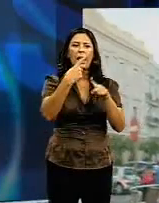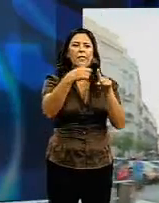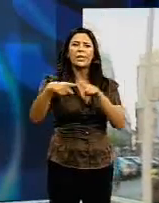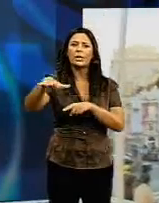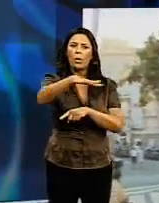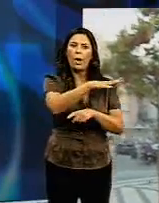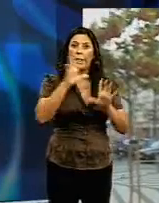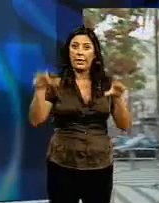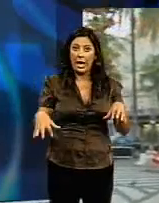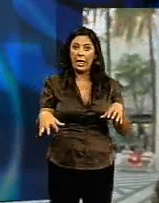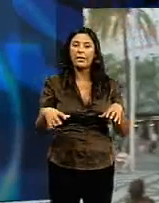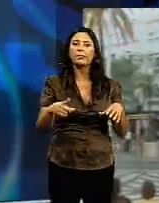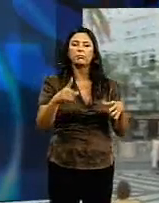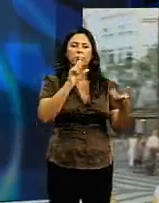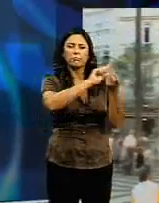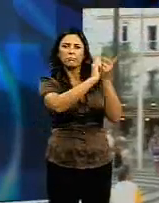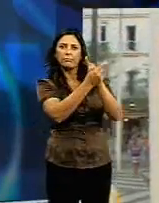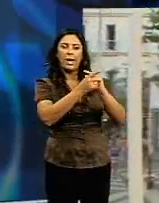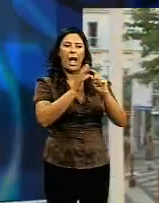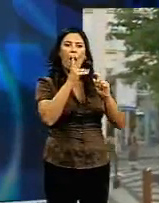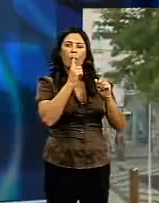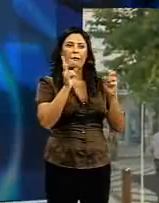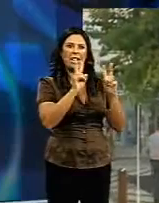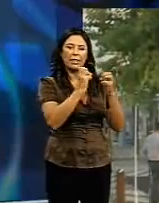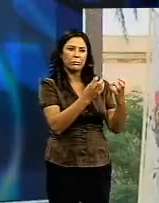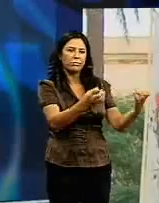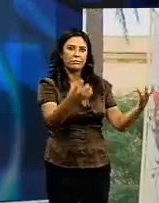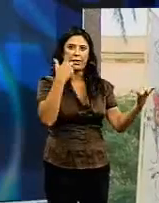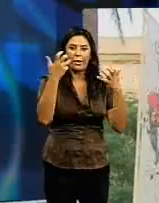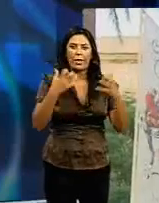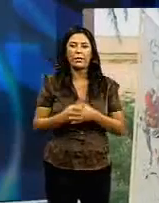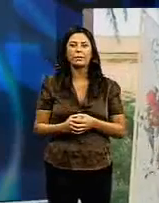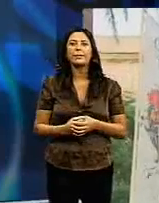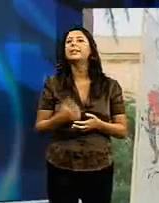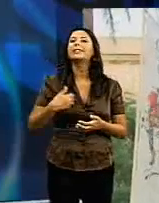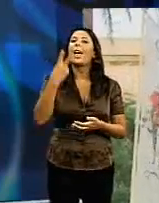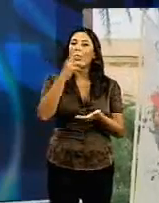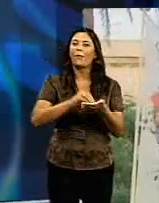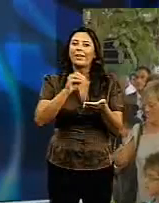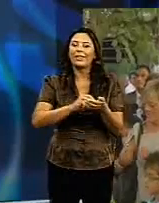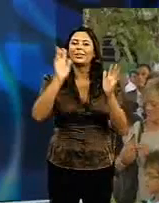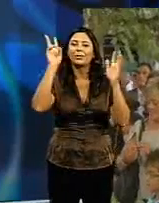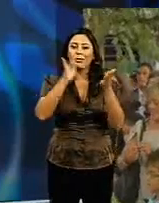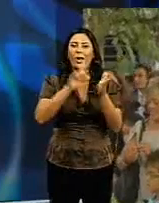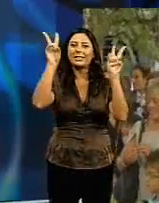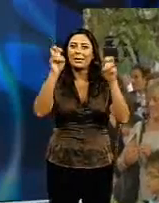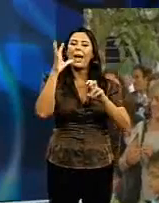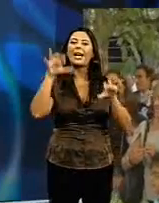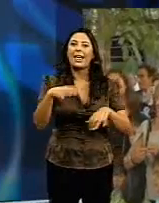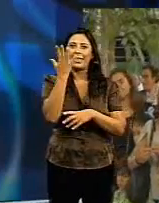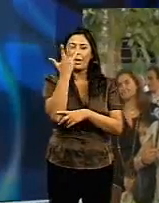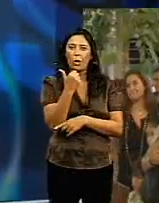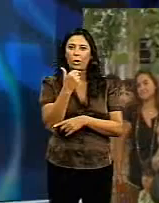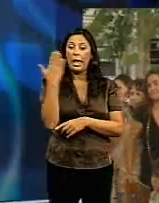emplazamientos de nuestra ciudad se convertían en auténticos rincones verdes. La segunda edición de Cádiz de Color arrancó el viernes para